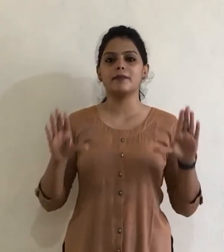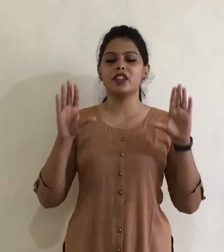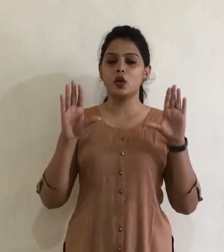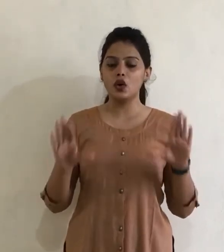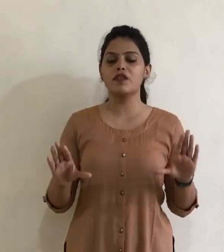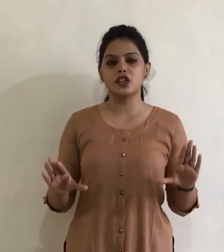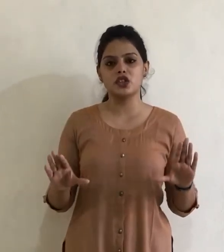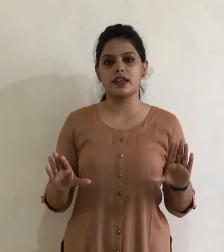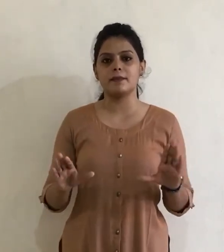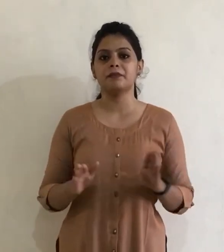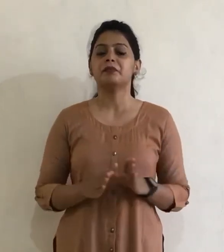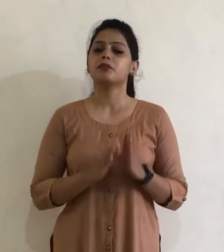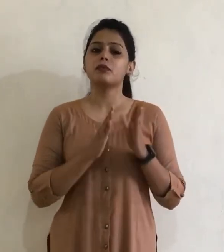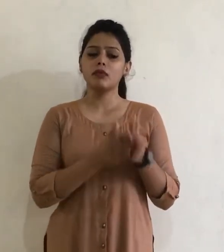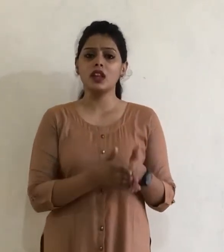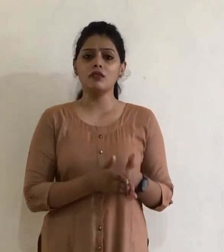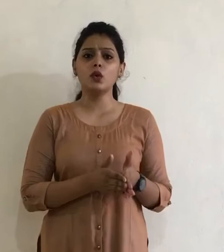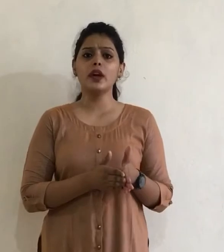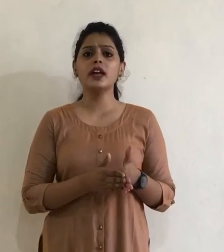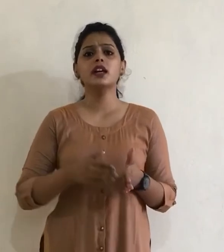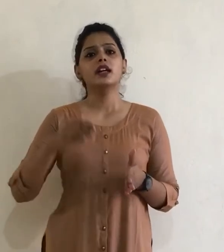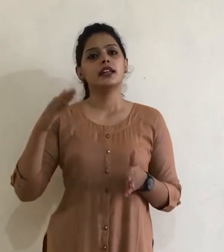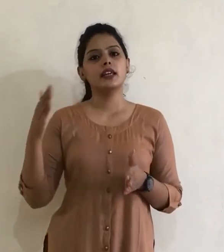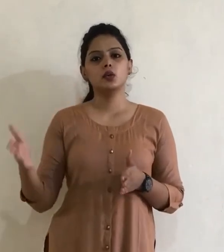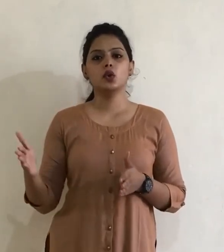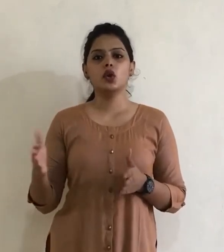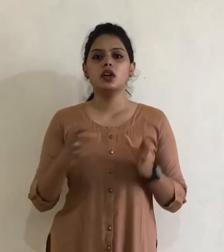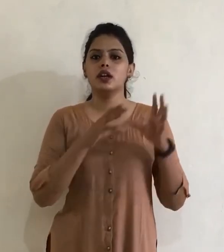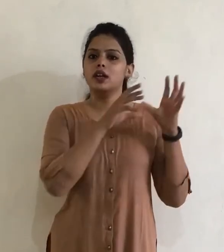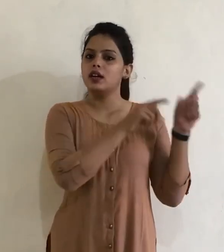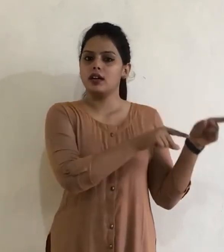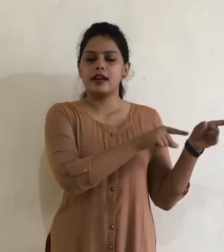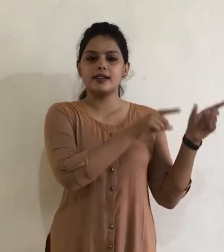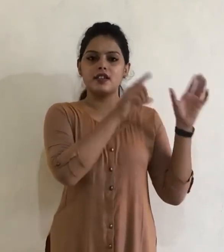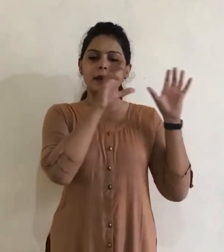या कोर फंक्शन है वो है कि उनको रिजर्व बैंक